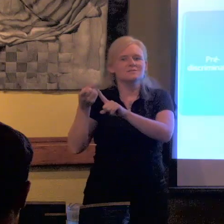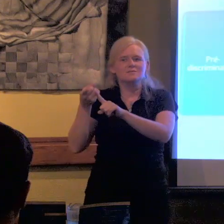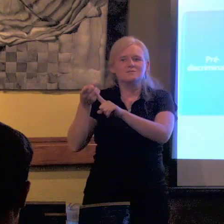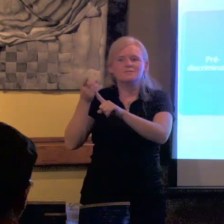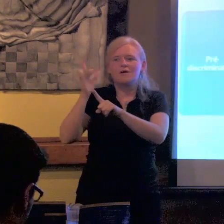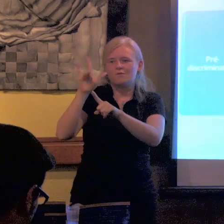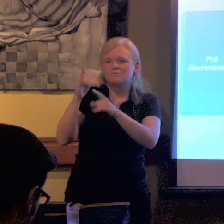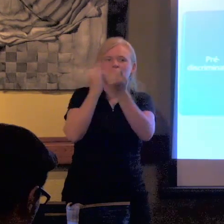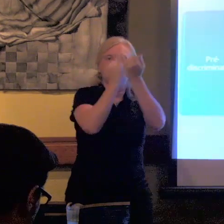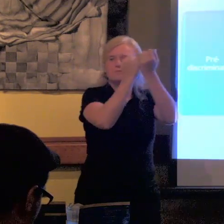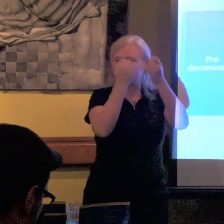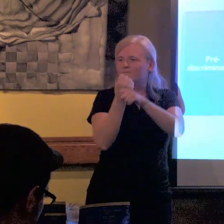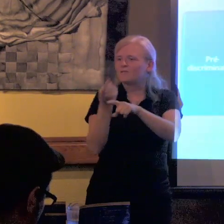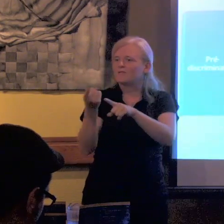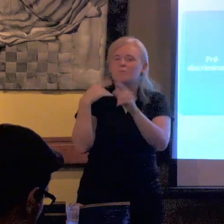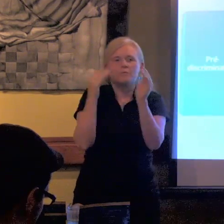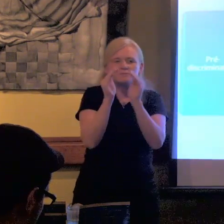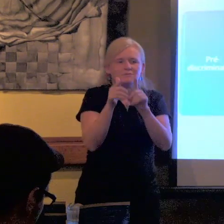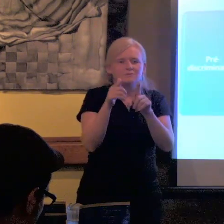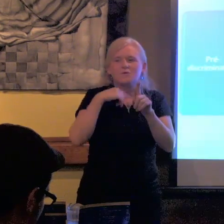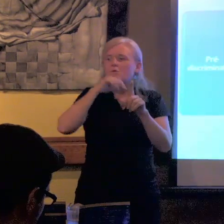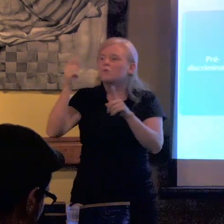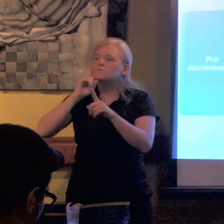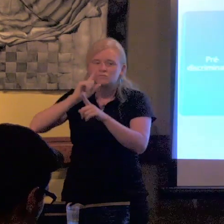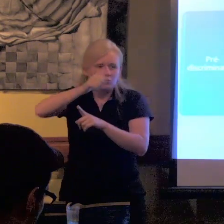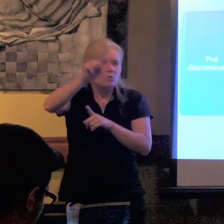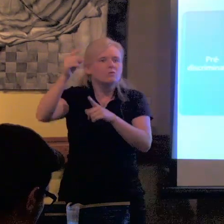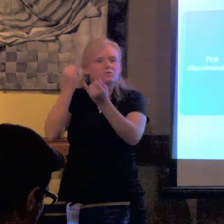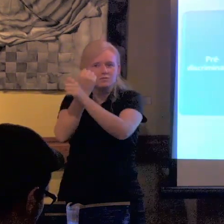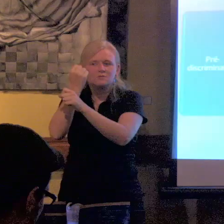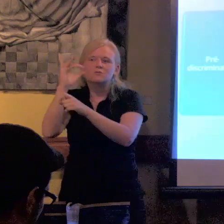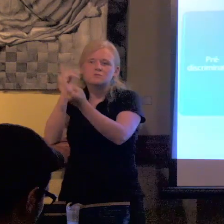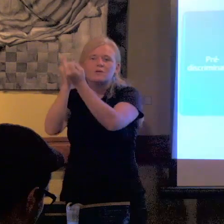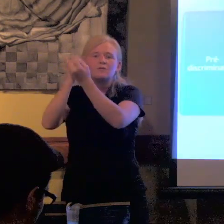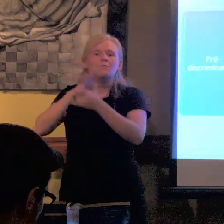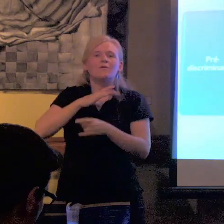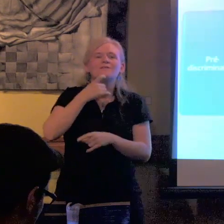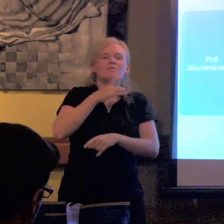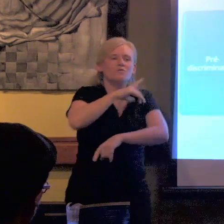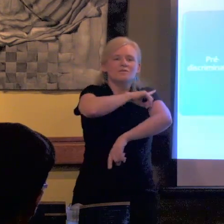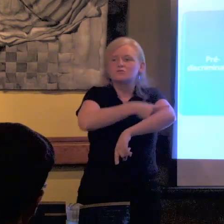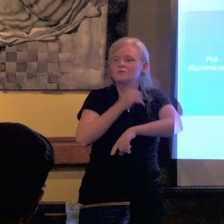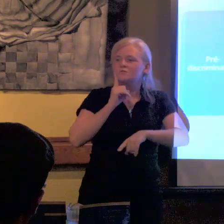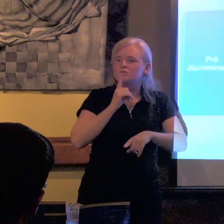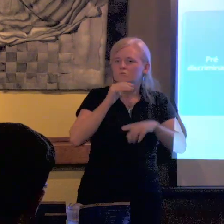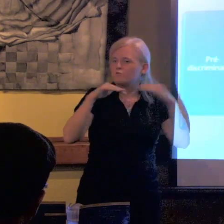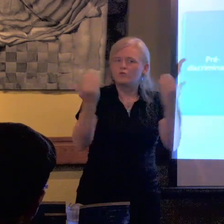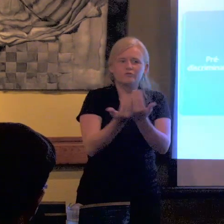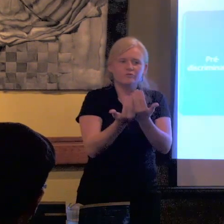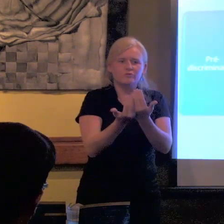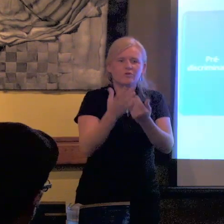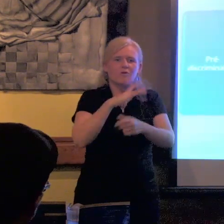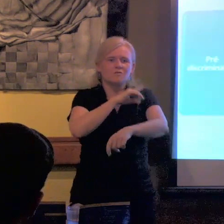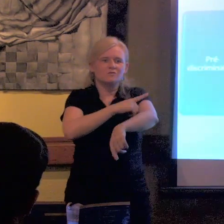Donc, vous voyez, c'est la deuxième anecdote. Elle a finalement eu ses interprètes parce que la personne a réussi à aller à des plus hauts échelons pour pouvoir faire